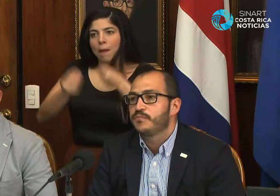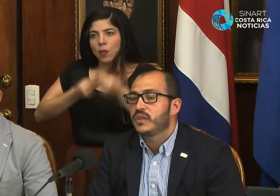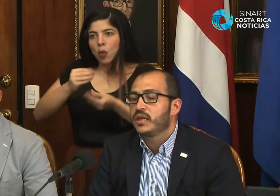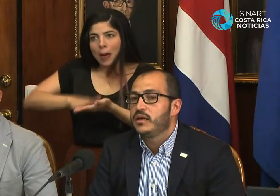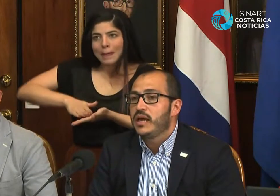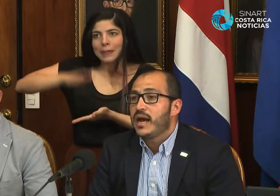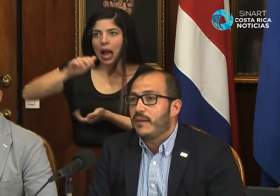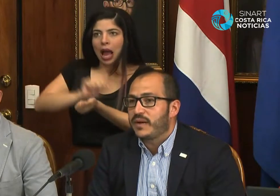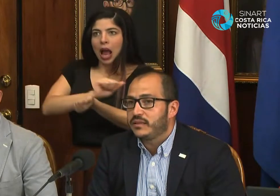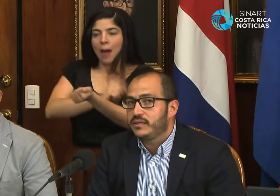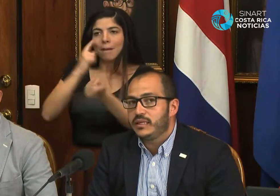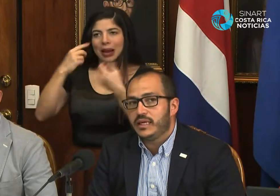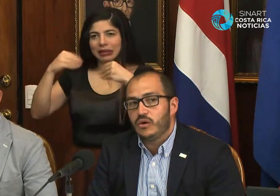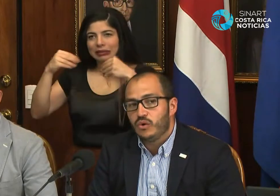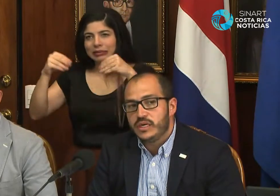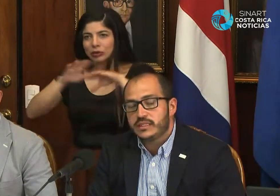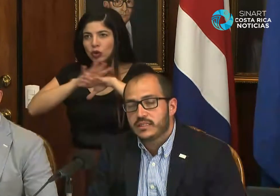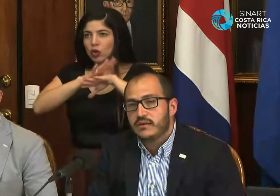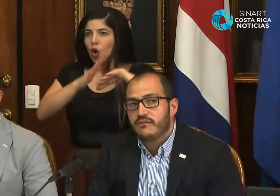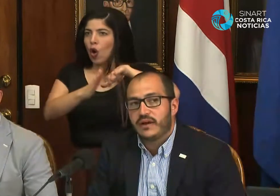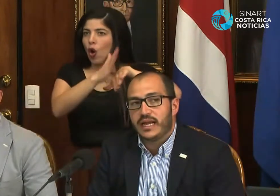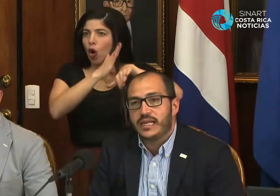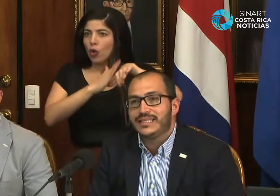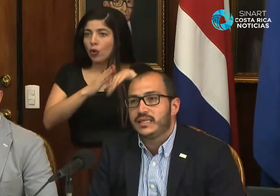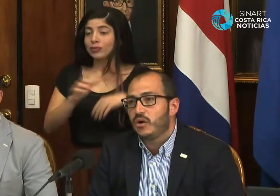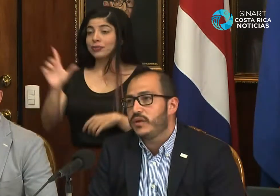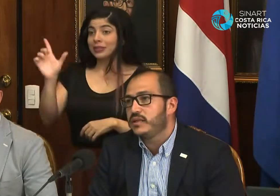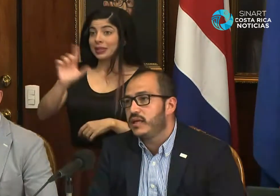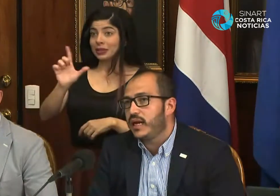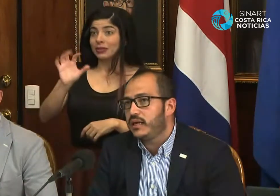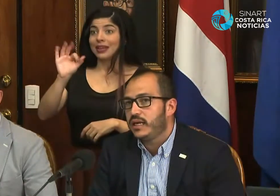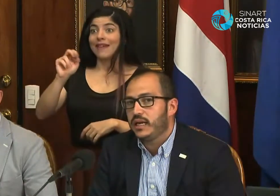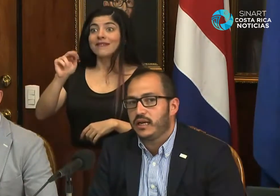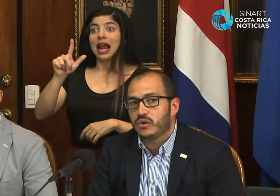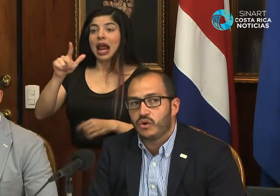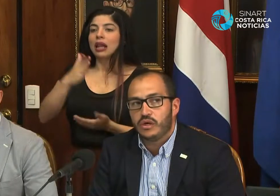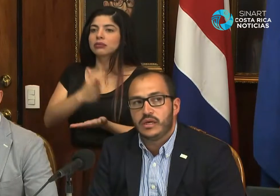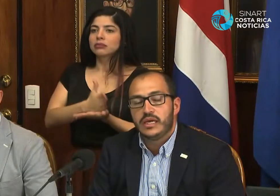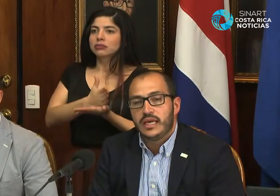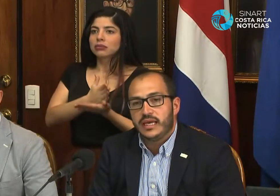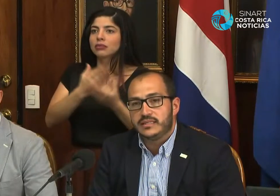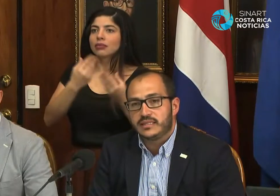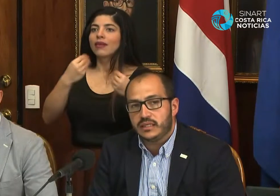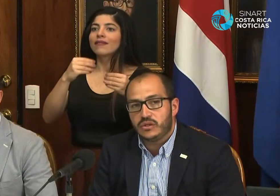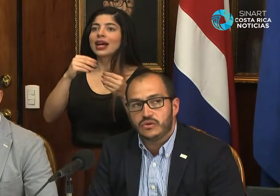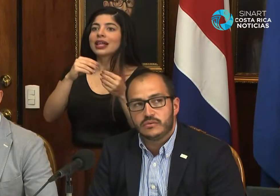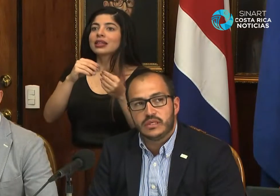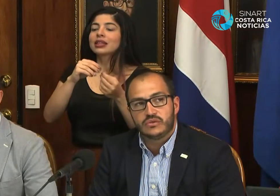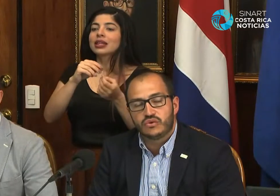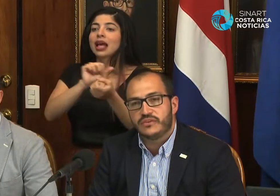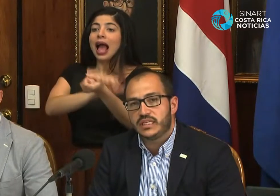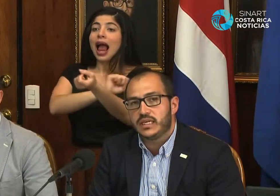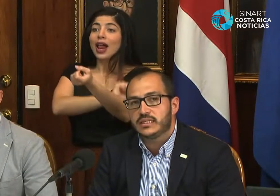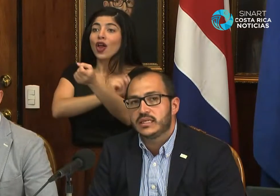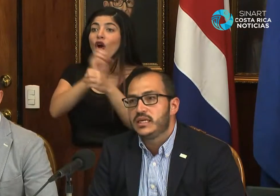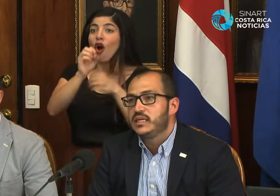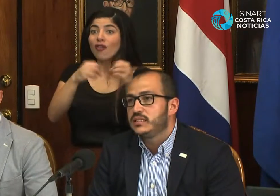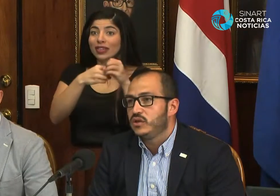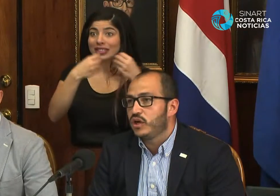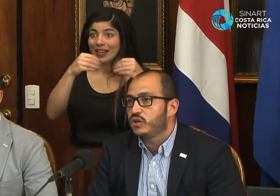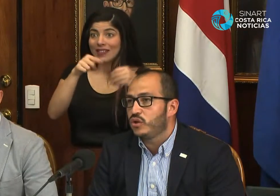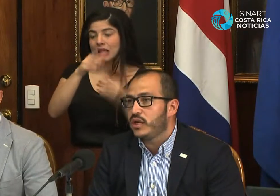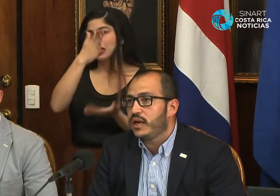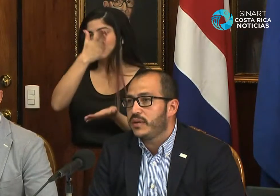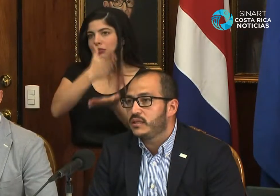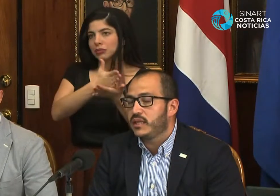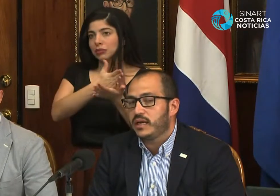mayor. A partir del día lunes, FANAL ya no venderá el alcohol en sitio, en sus oficinas,